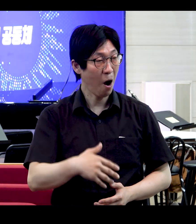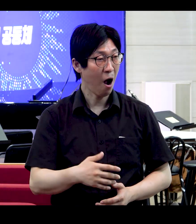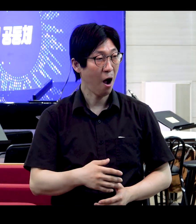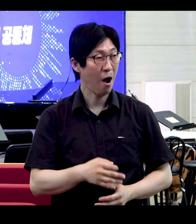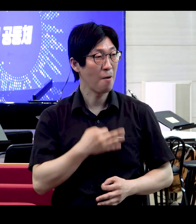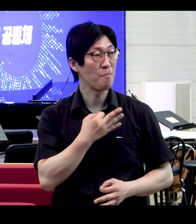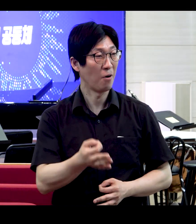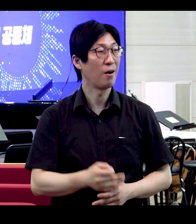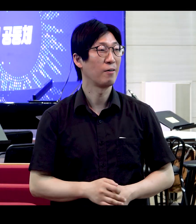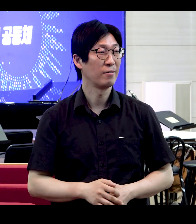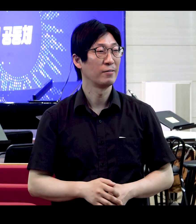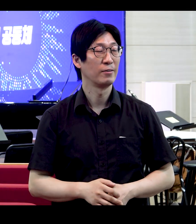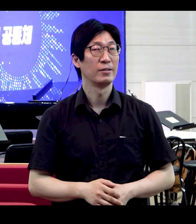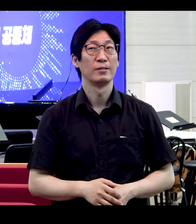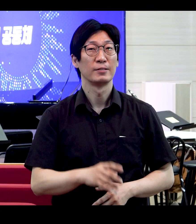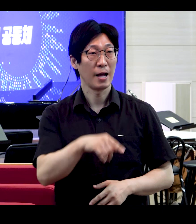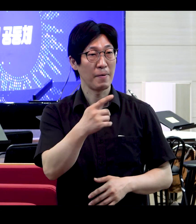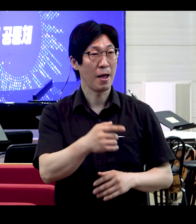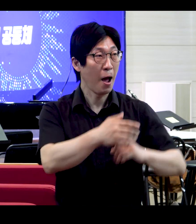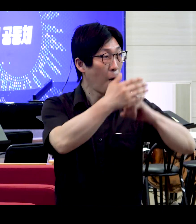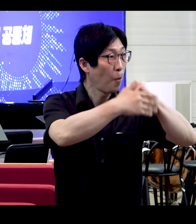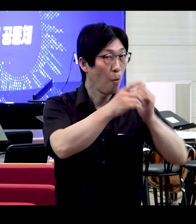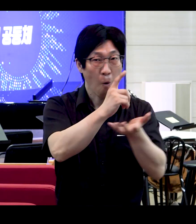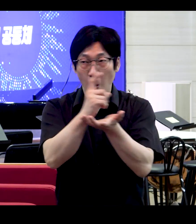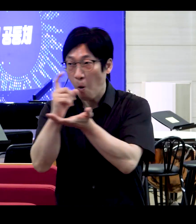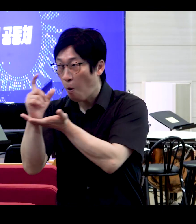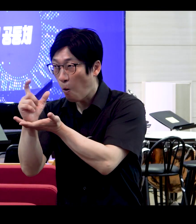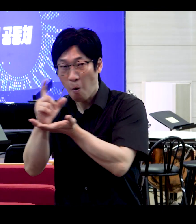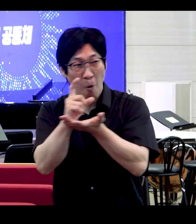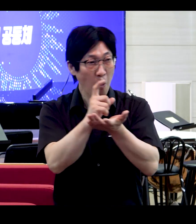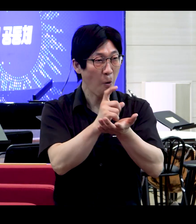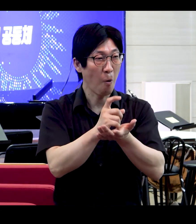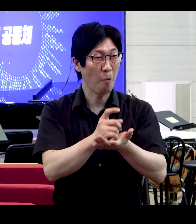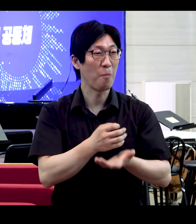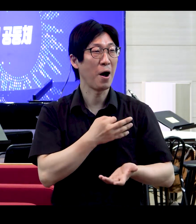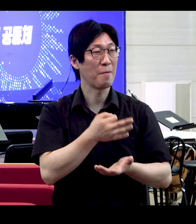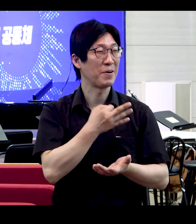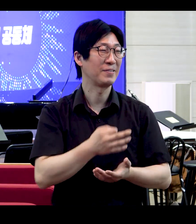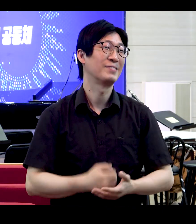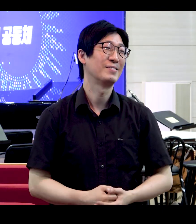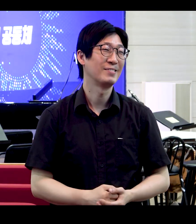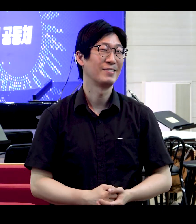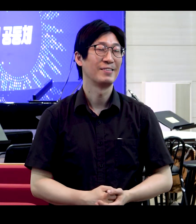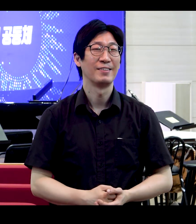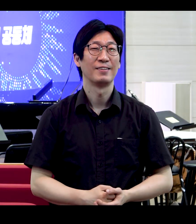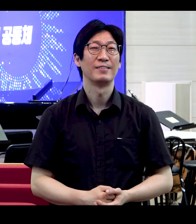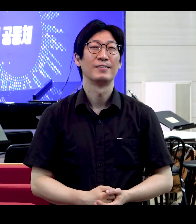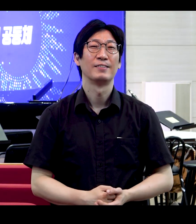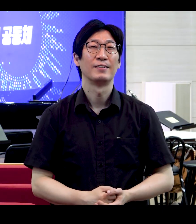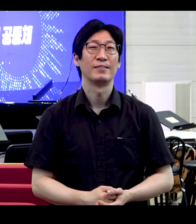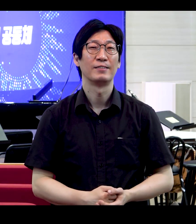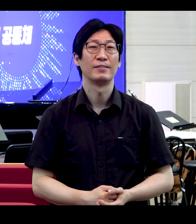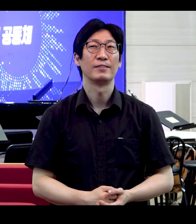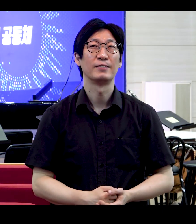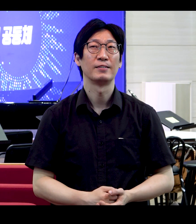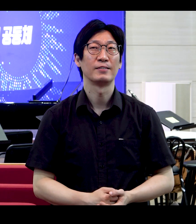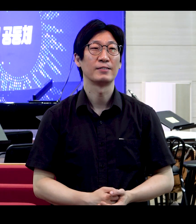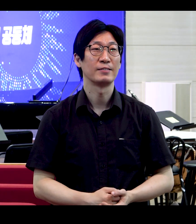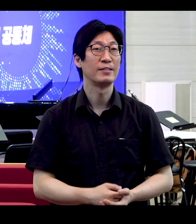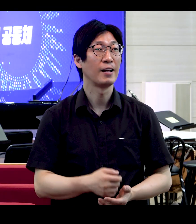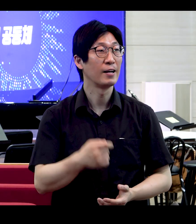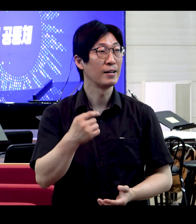모르게 그 다음에 이어서 사진 찍자라고 외쳤습니다. 자, 그런데